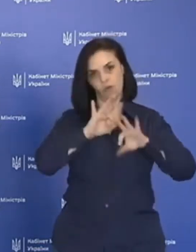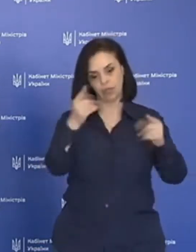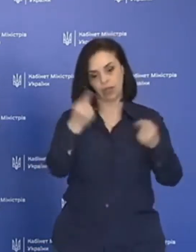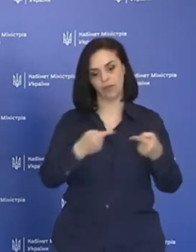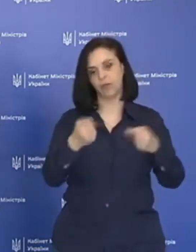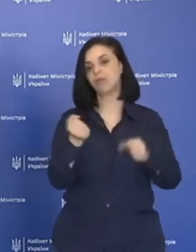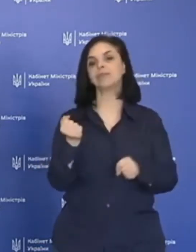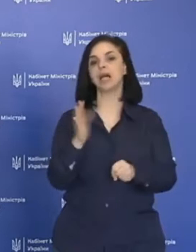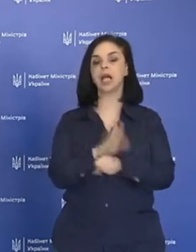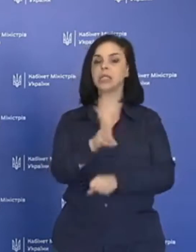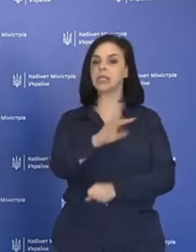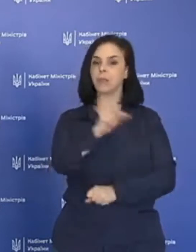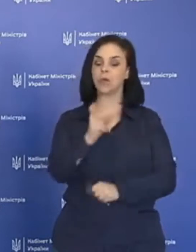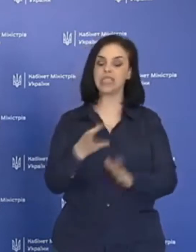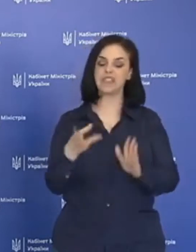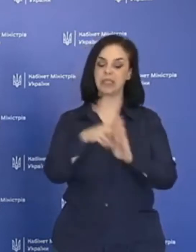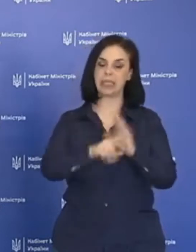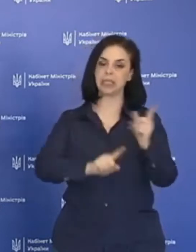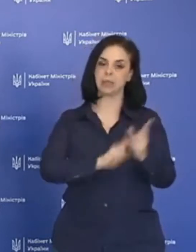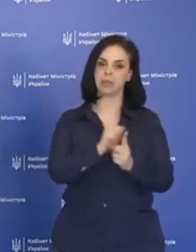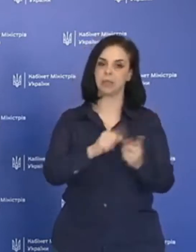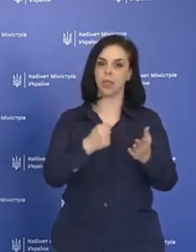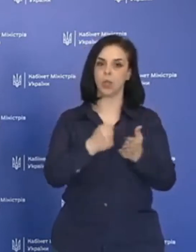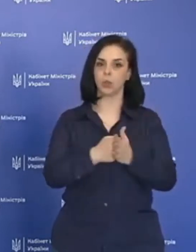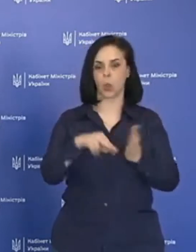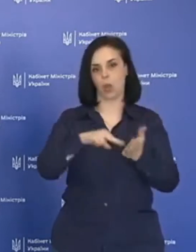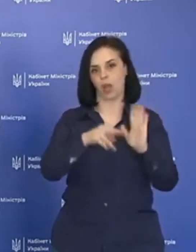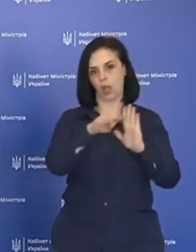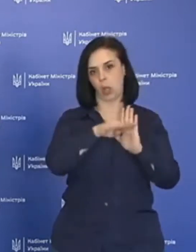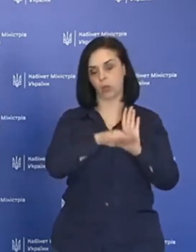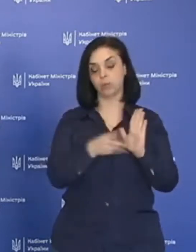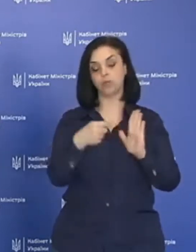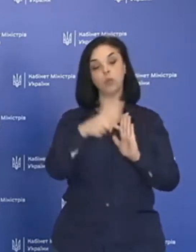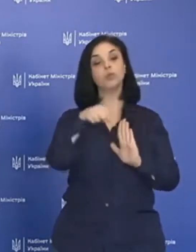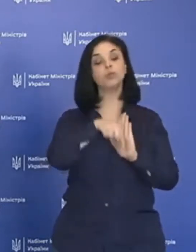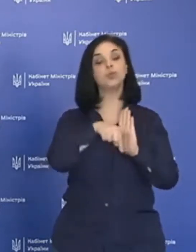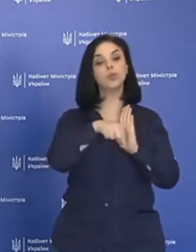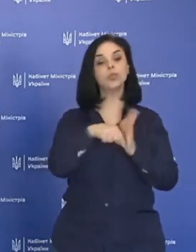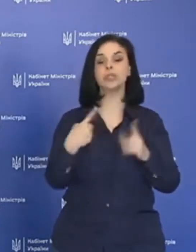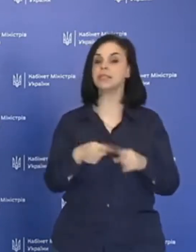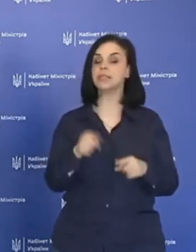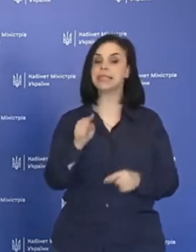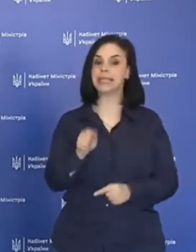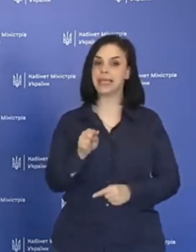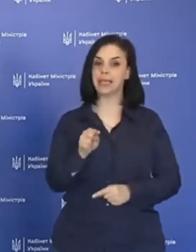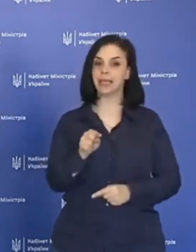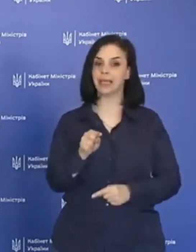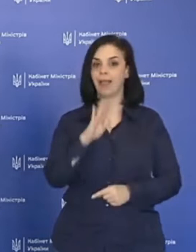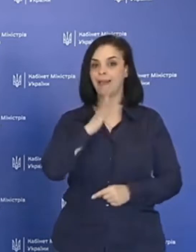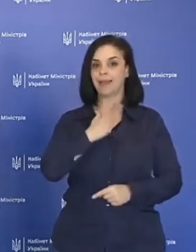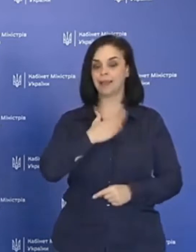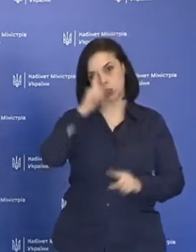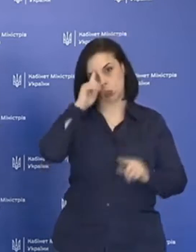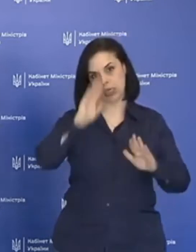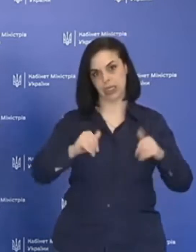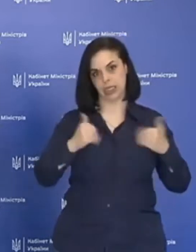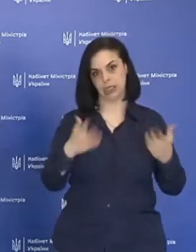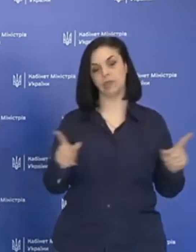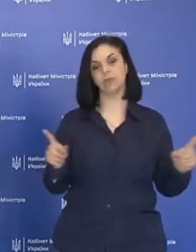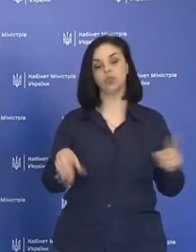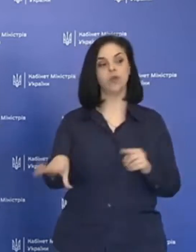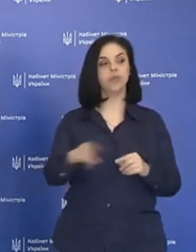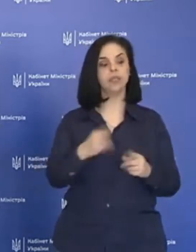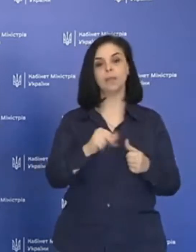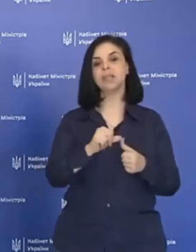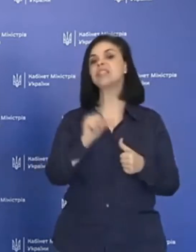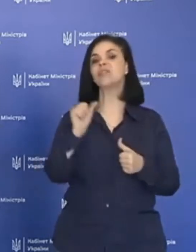відповідному наказі МОЗ внесенням змін до алгоритму. В чому сутність цієї нашої ініціативи? Що всі